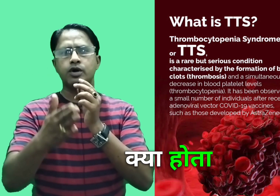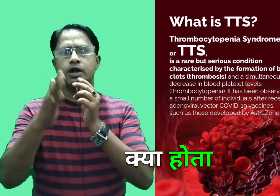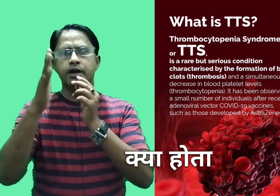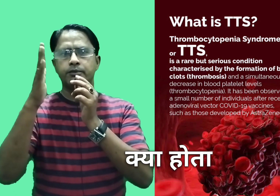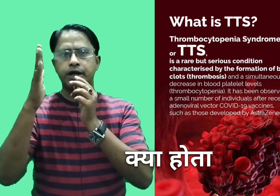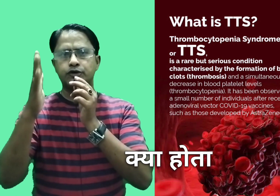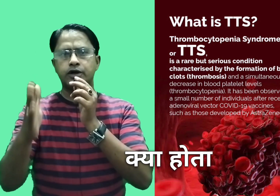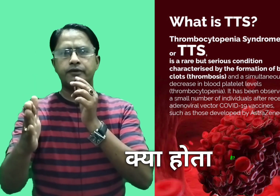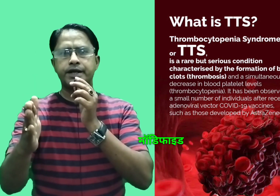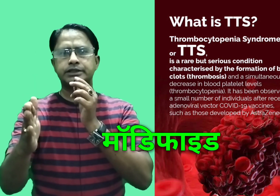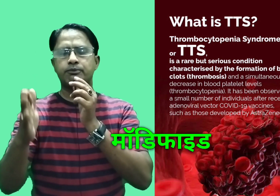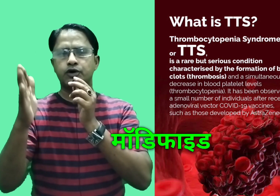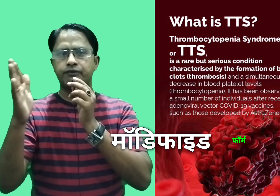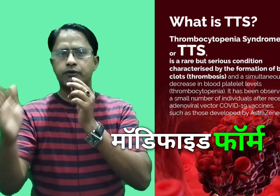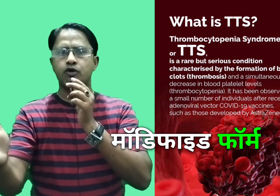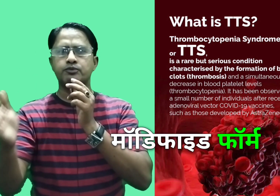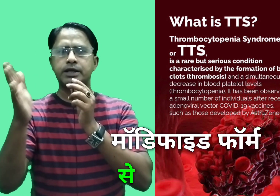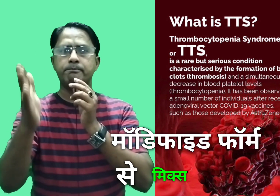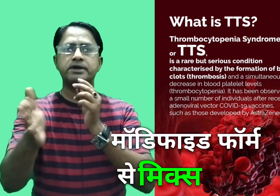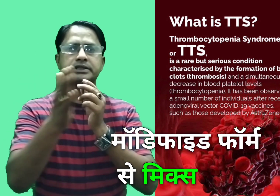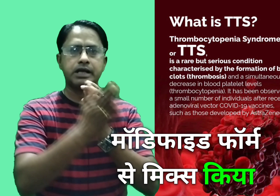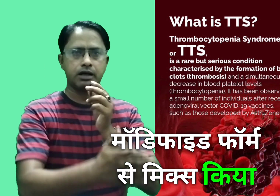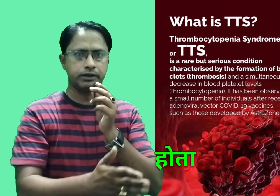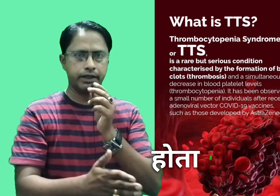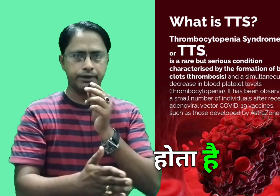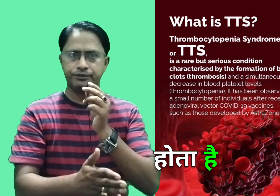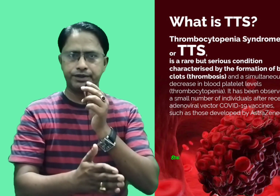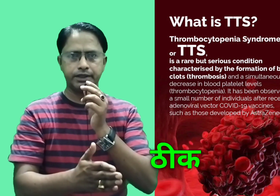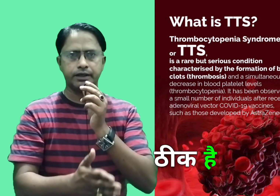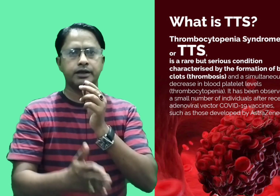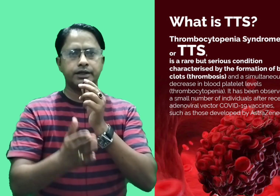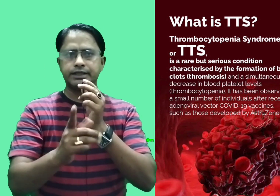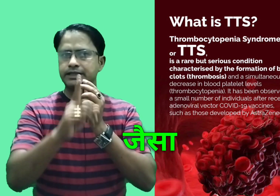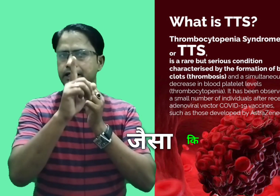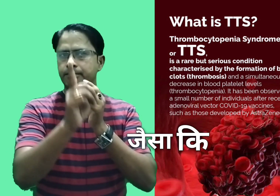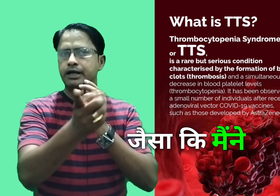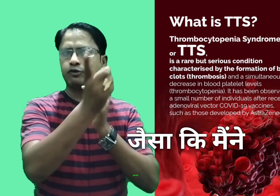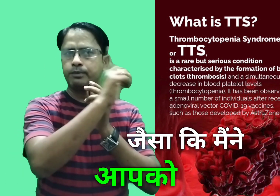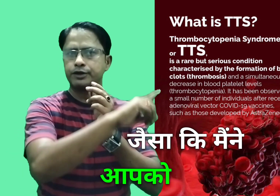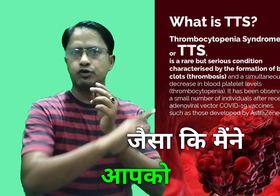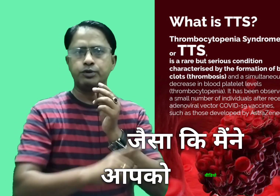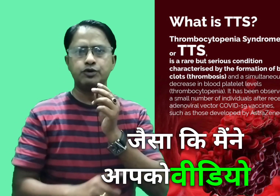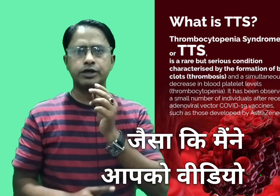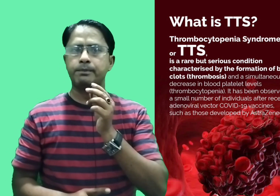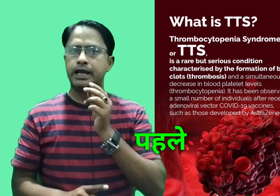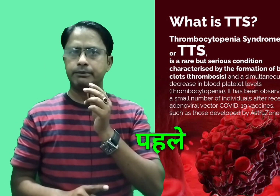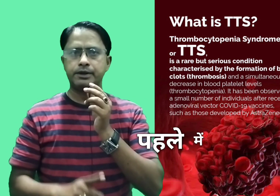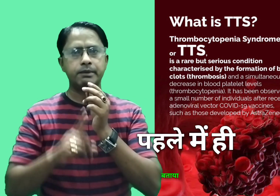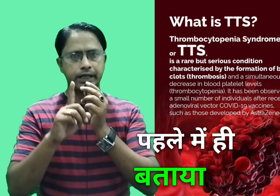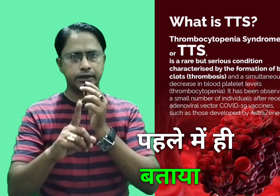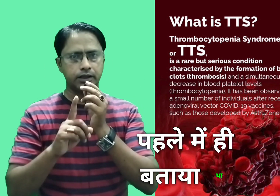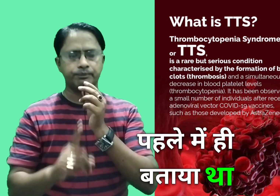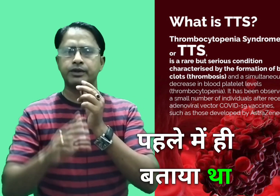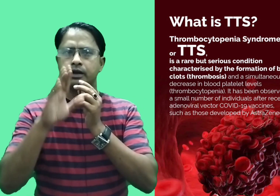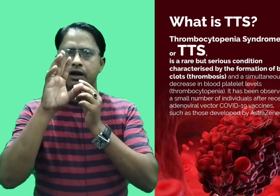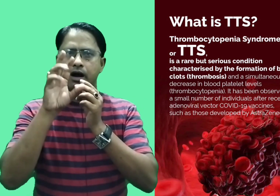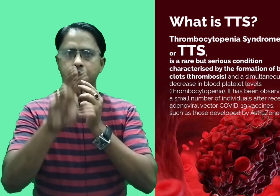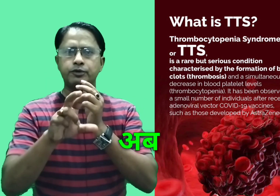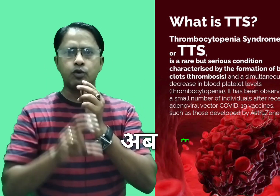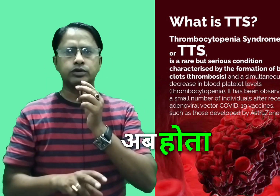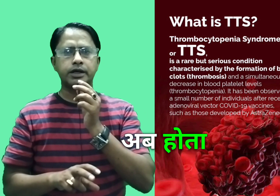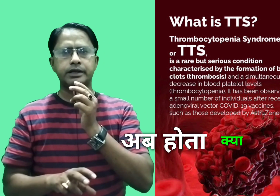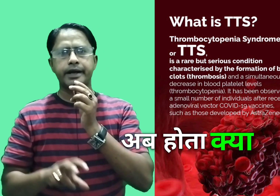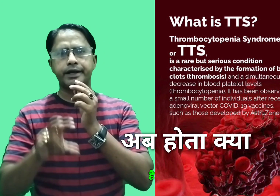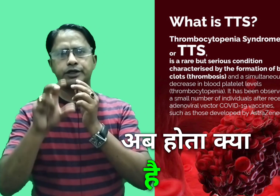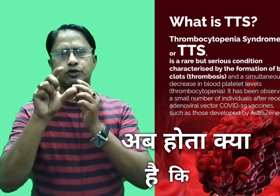को एडोना वायरस के मॉडिफाइड फॉर्म से मिक्स किया जाता है। ठीक है, जैसा कि मैंने आपको वीडियो के पहले में ही बताया था।